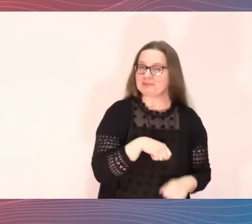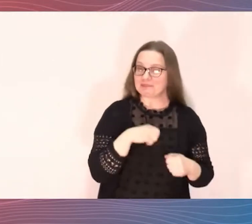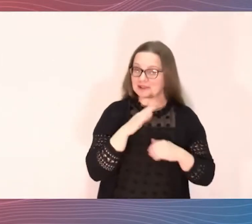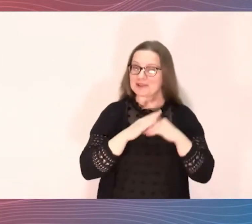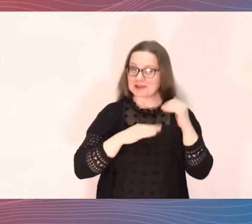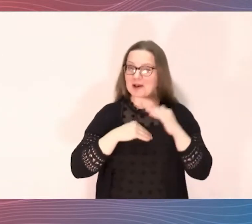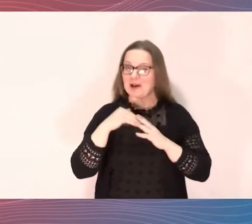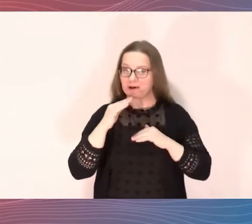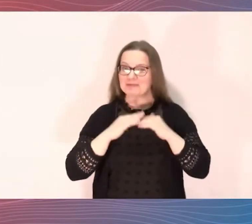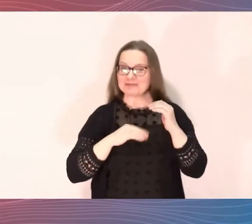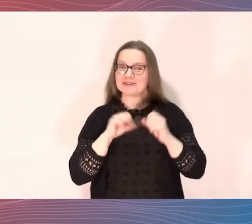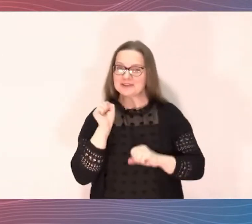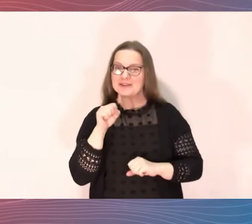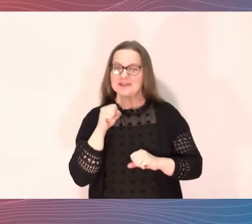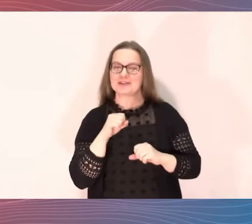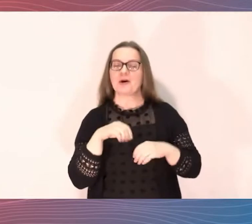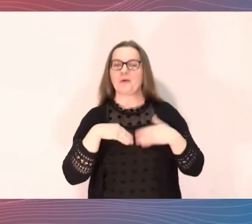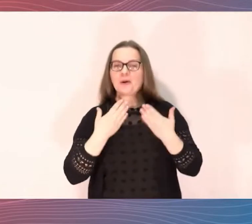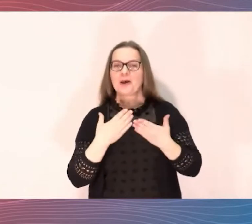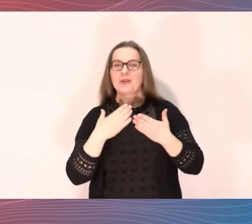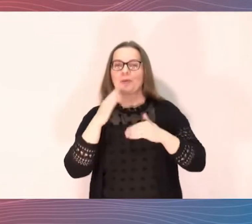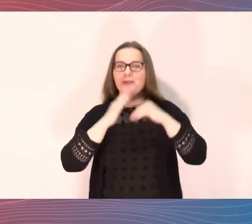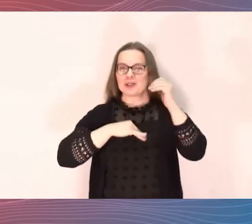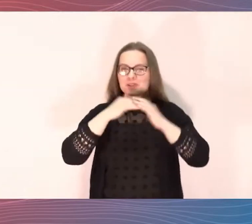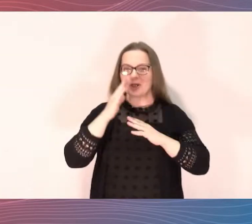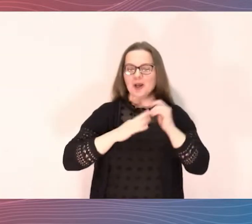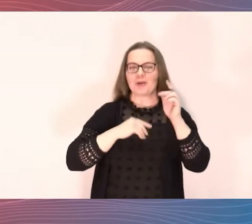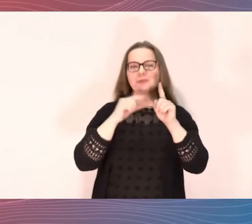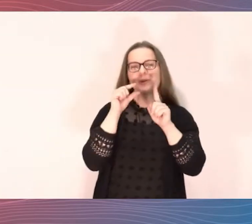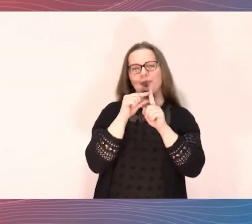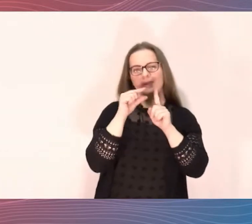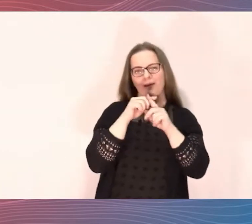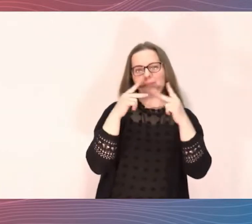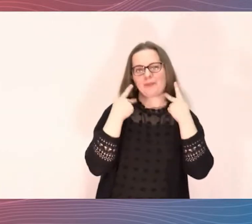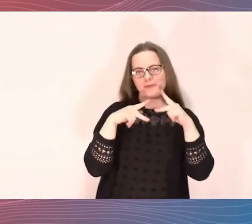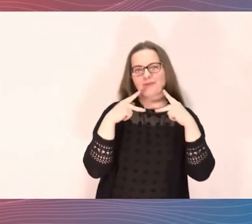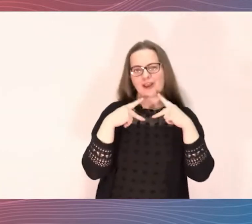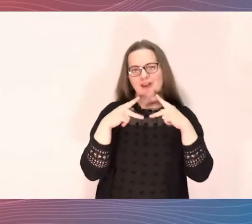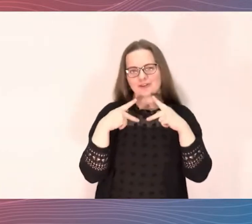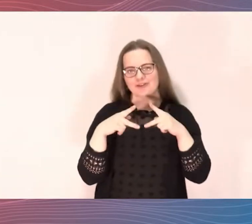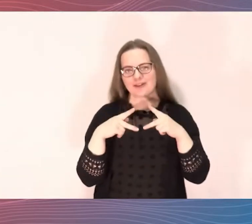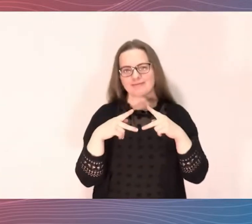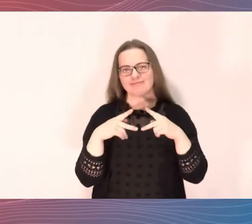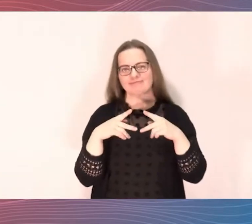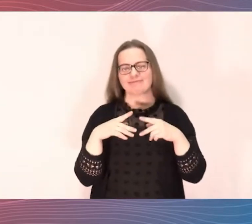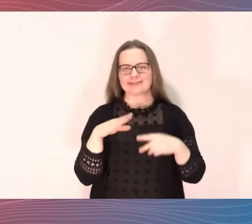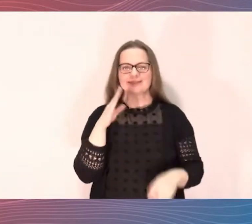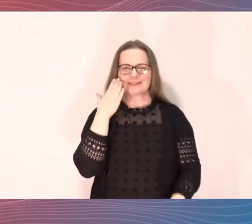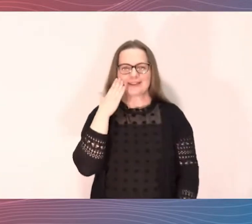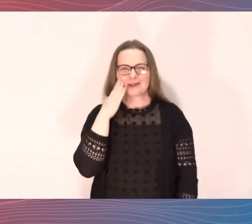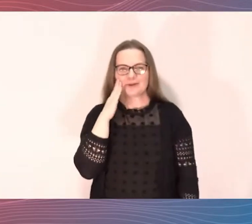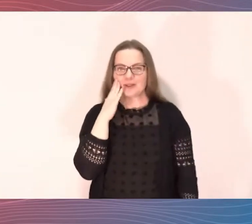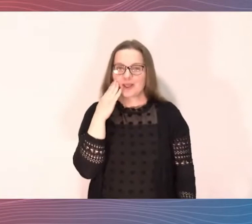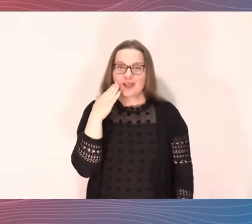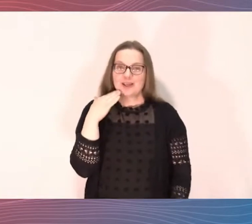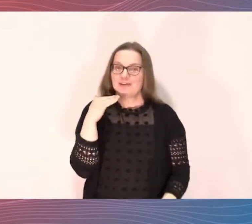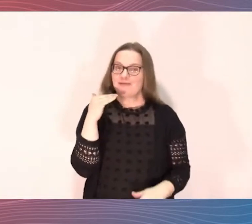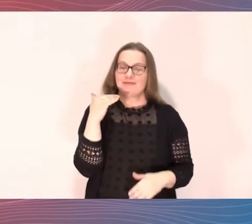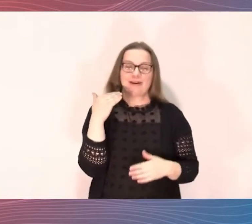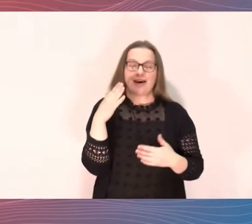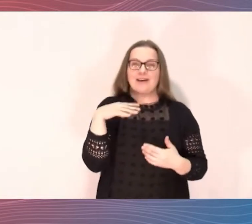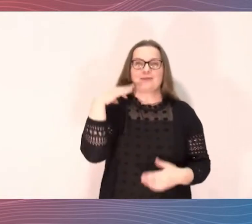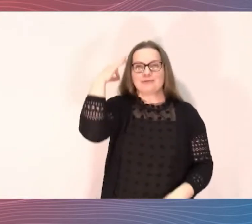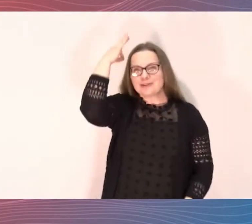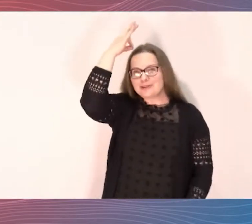quanto mais, irmãos, cremos na palavra profética, as coisas vão acontecendo, nós passamos a ter esse